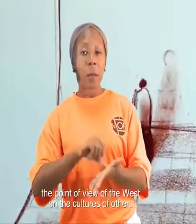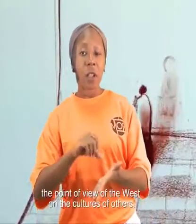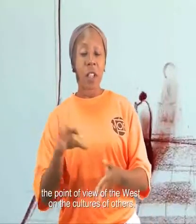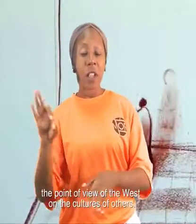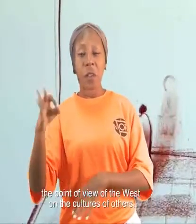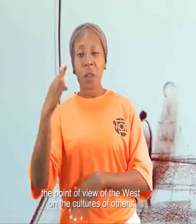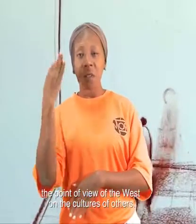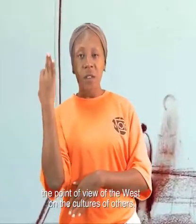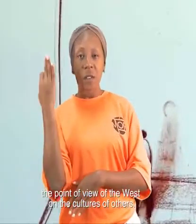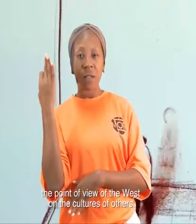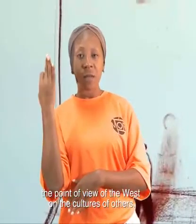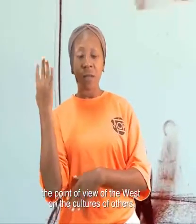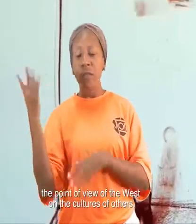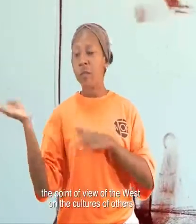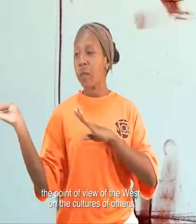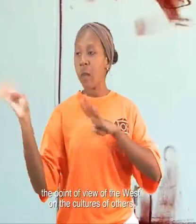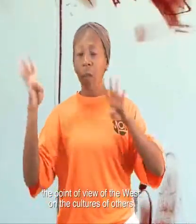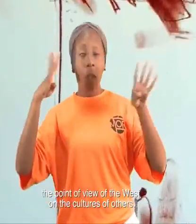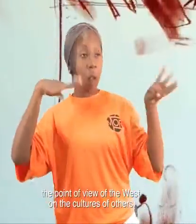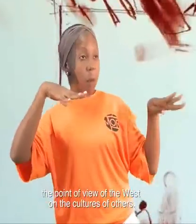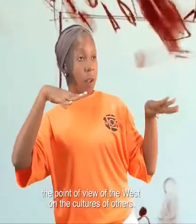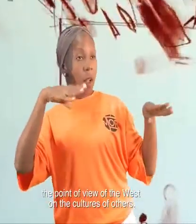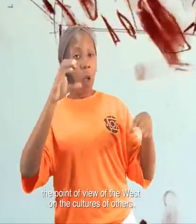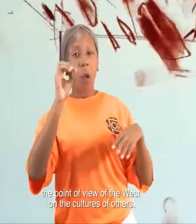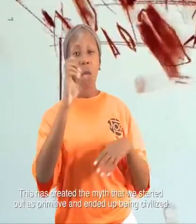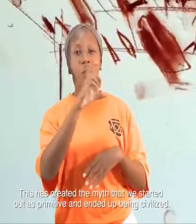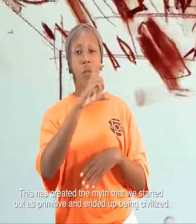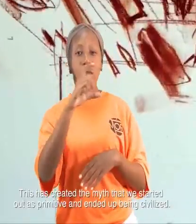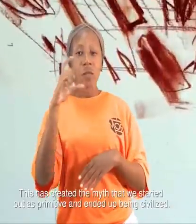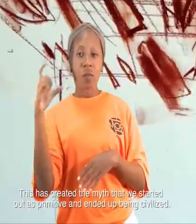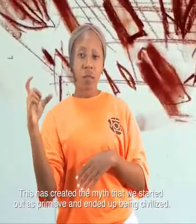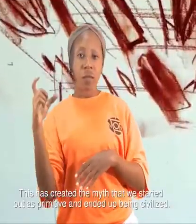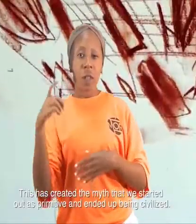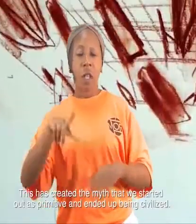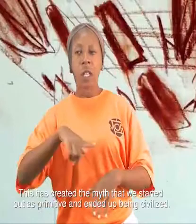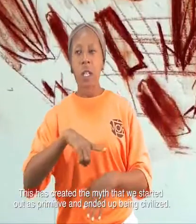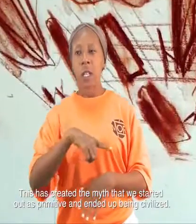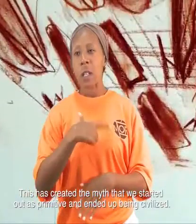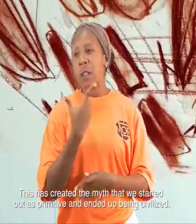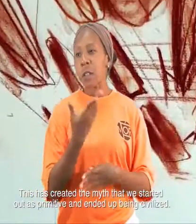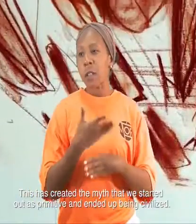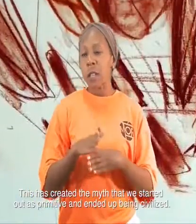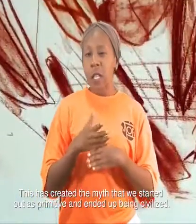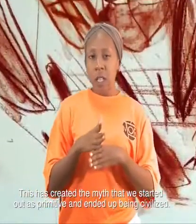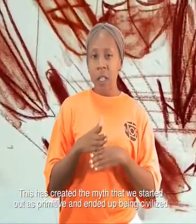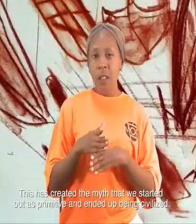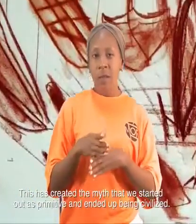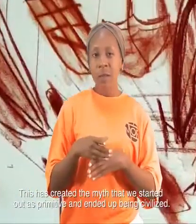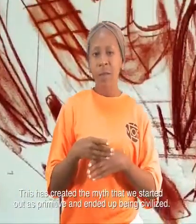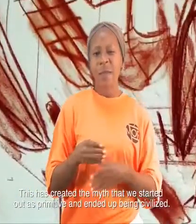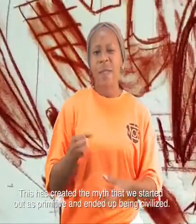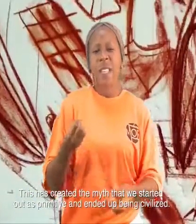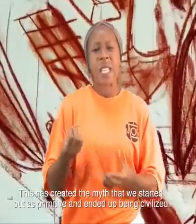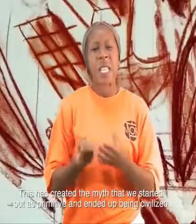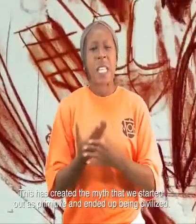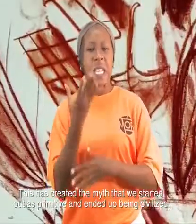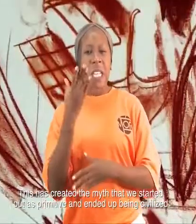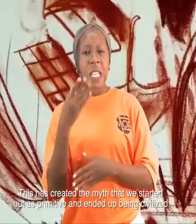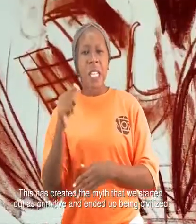La mirada de Occidente sobre las culturas ajenas ha creado el mito de que empezamos siendo primitivos y acabamos